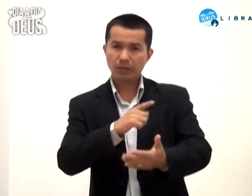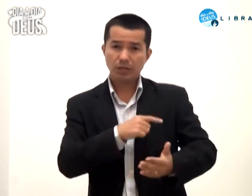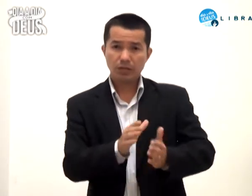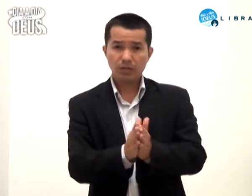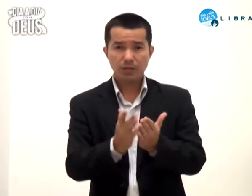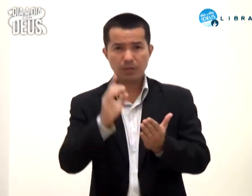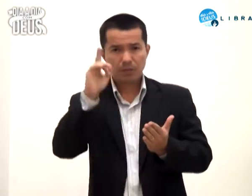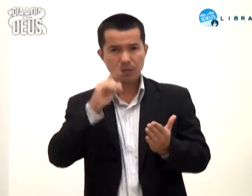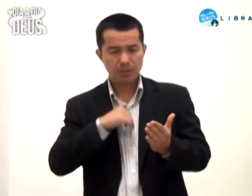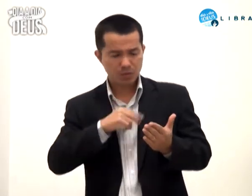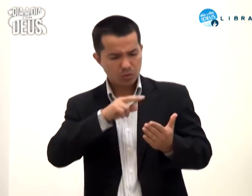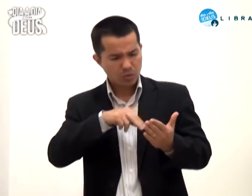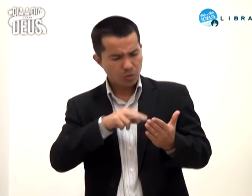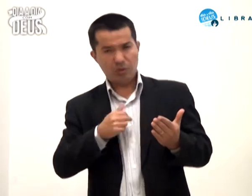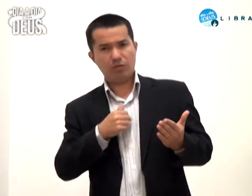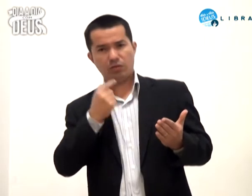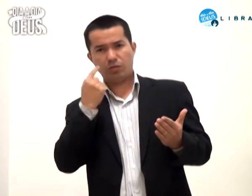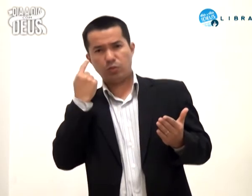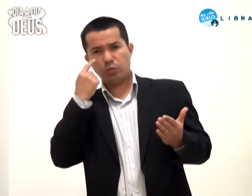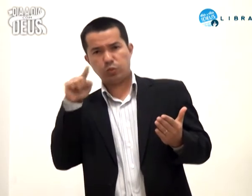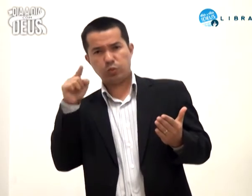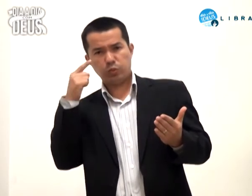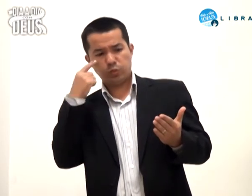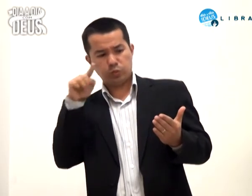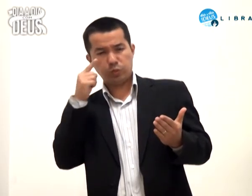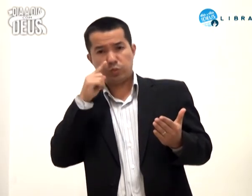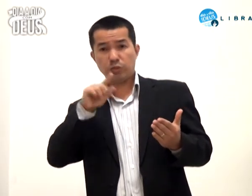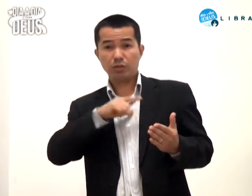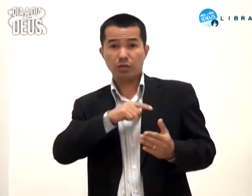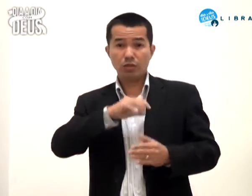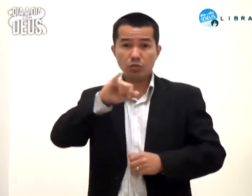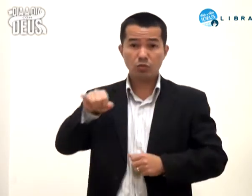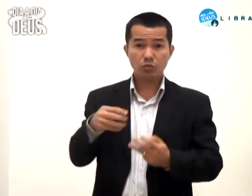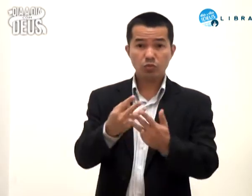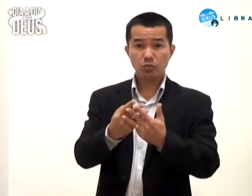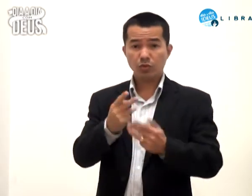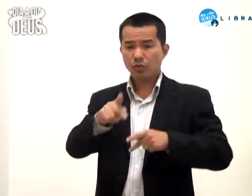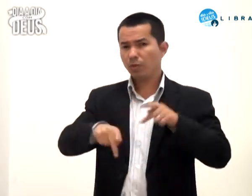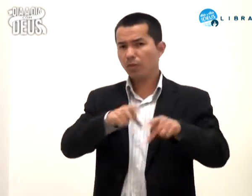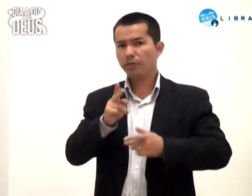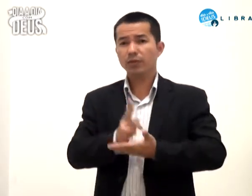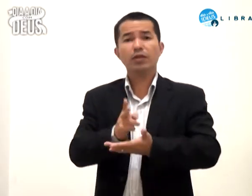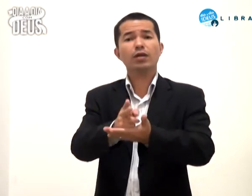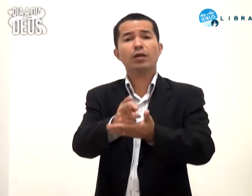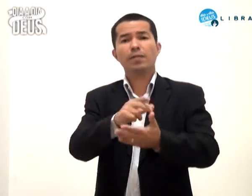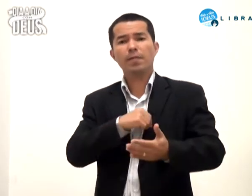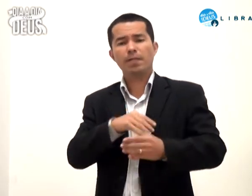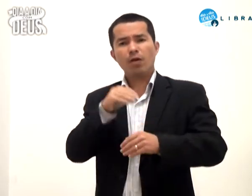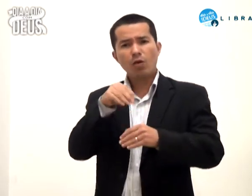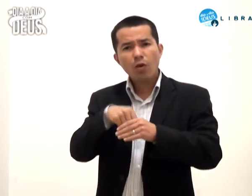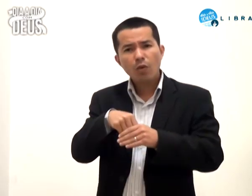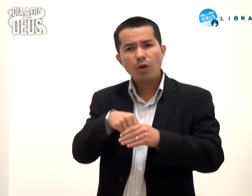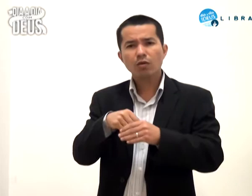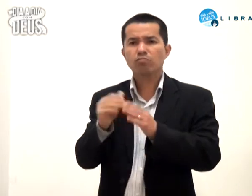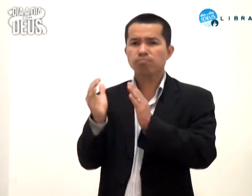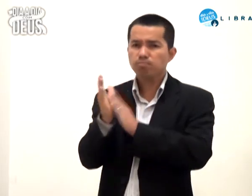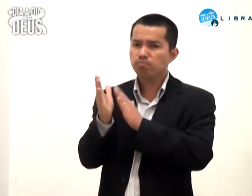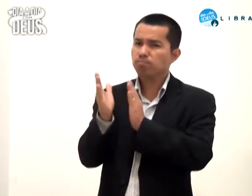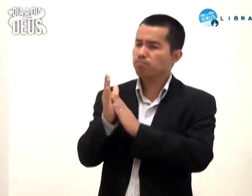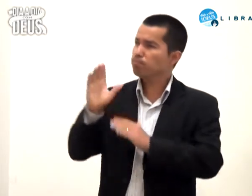vai ver que essas ofertas, elas fazem parte dessa história de Israel e de